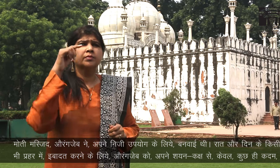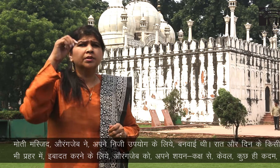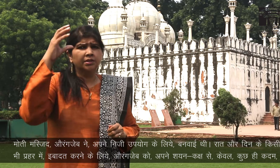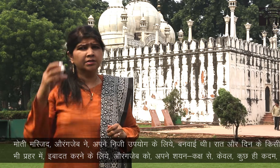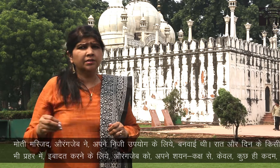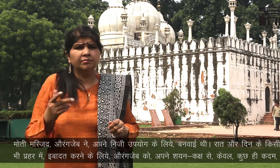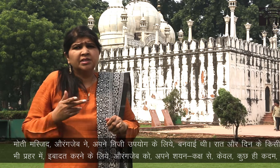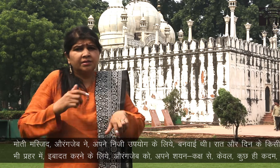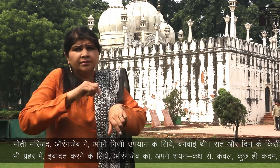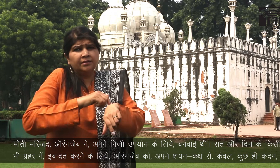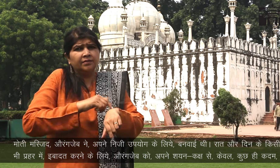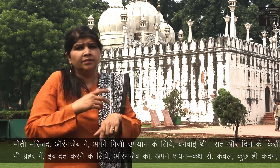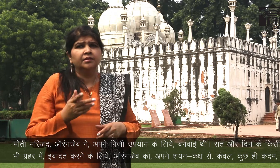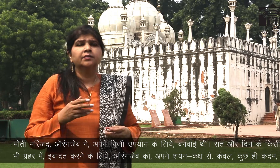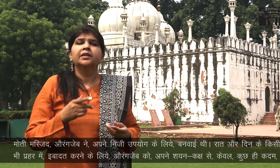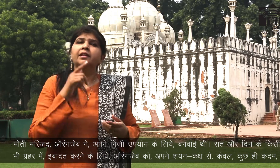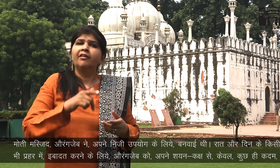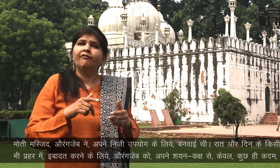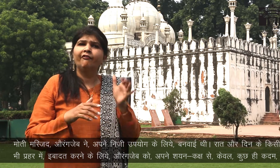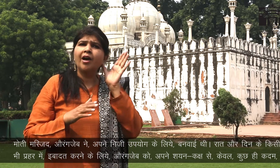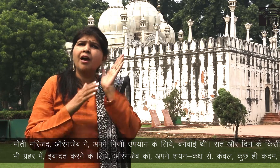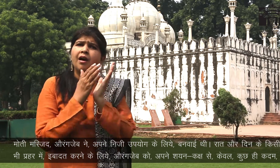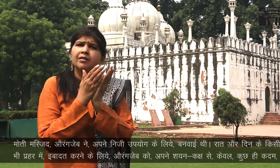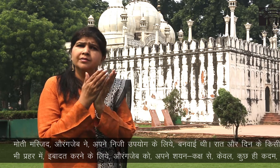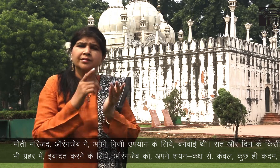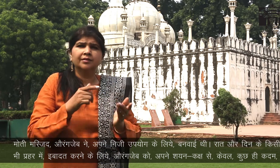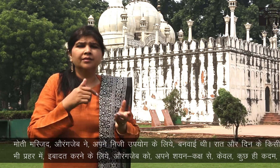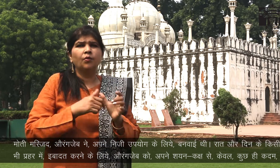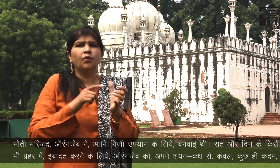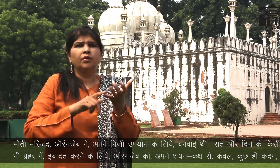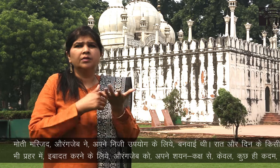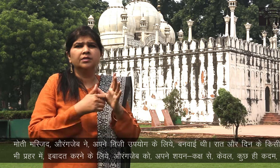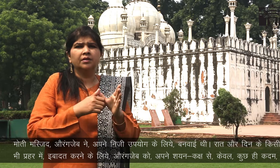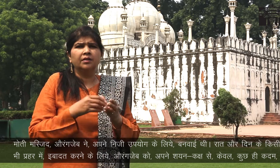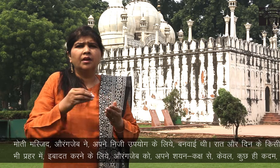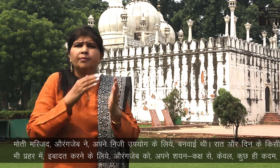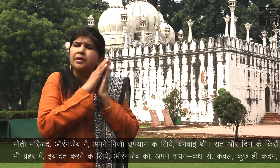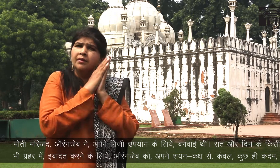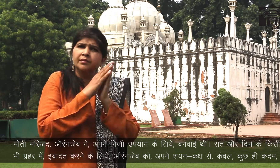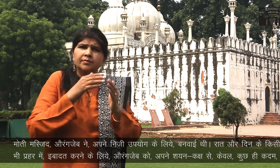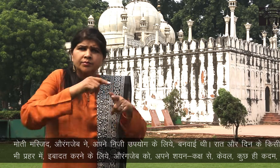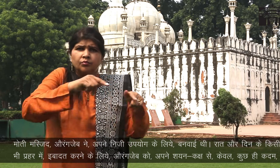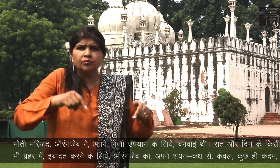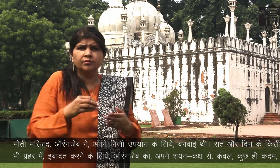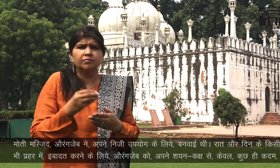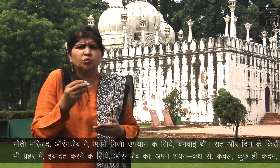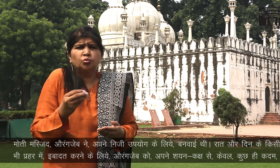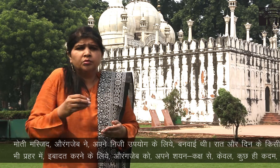प्रहर में इबादत करने के लिए औरंगजेब को अपने शयन कक्ष से केवल कुछ ही कदम